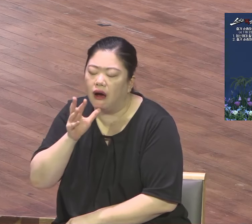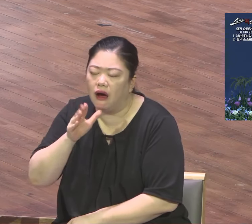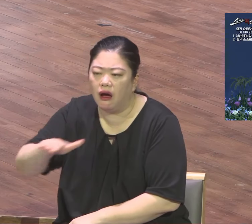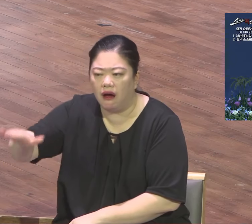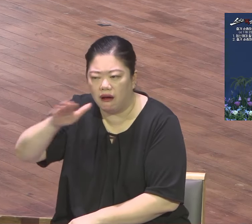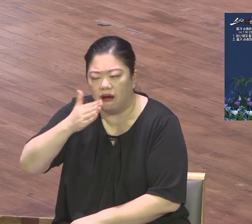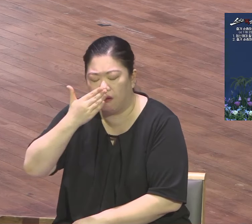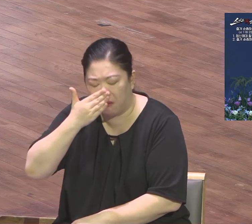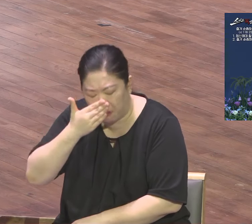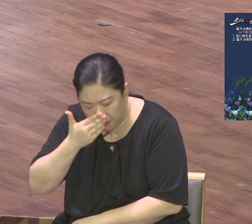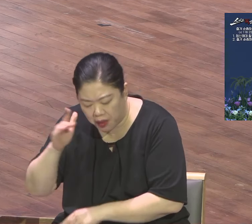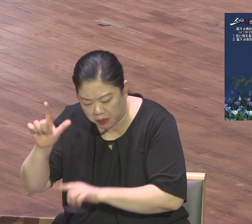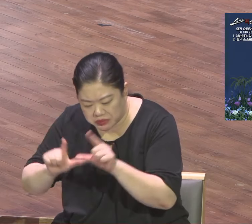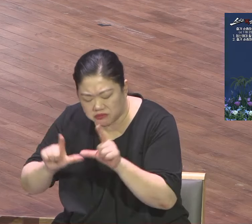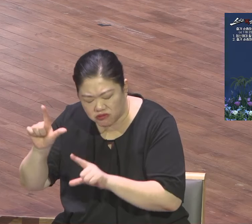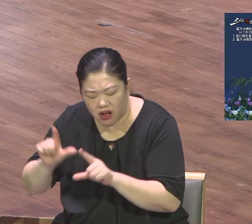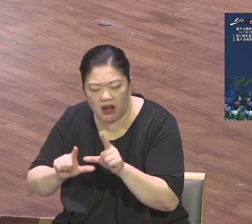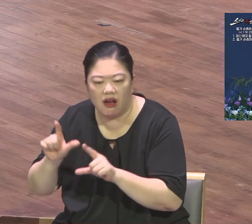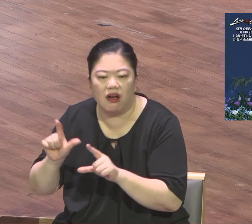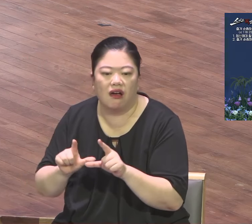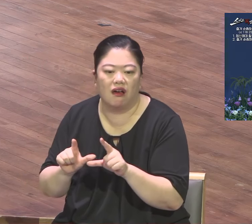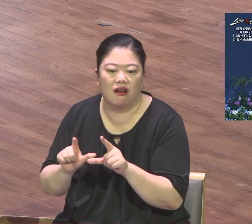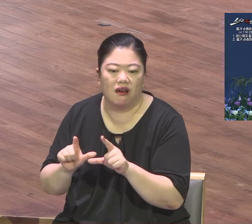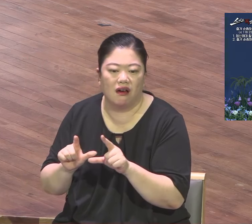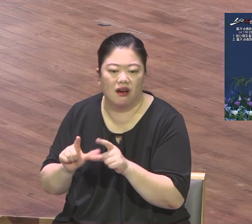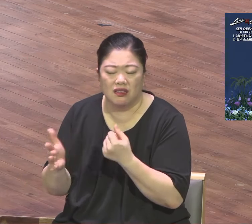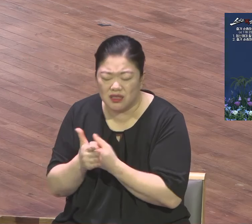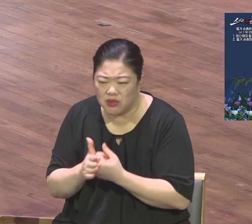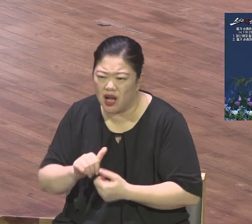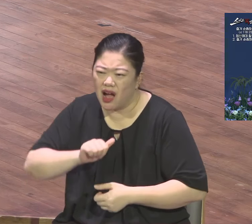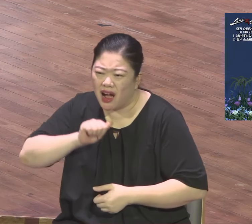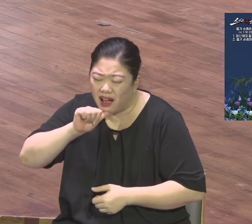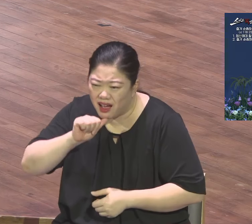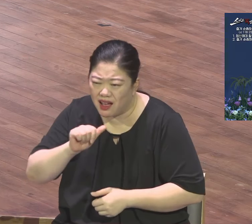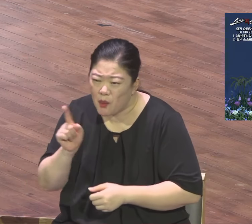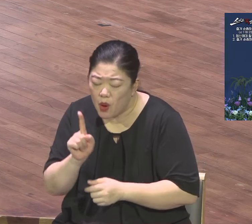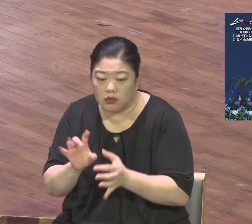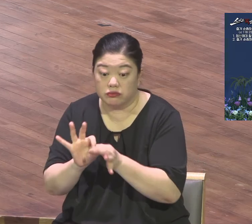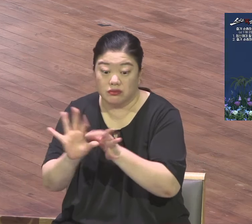유리 방어하는 삶을 살게 되어 있습니다.